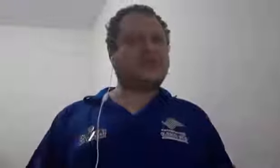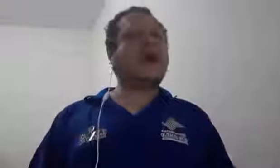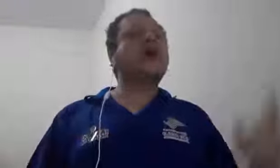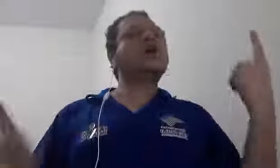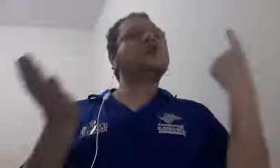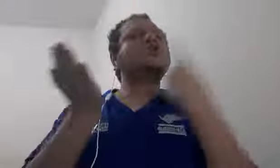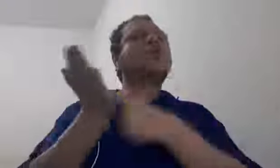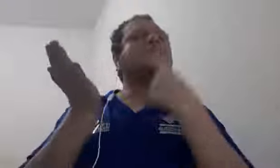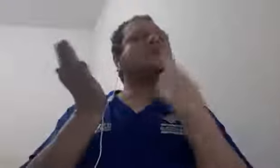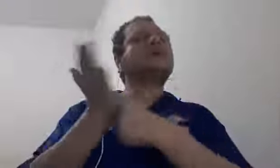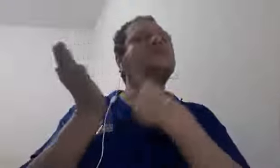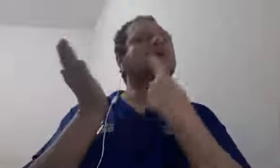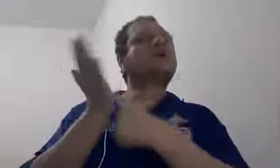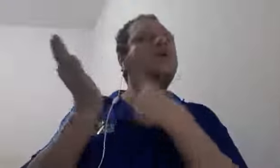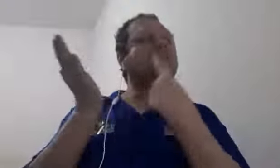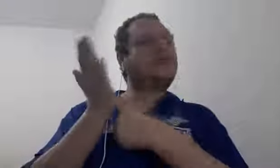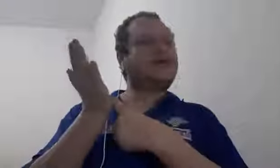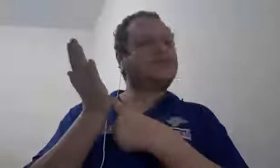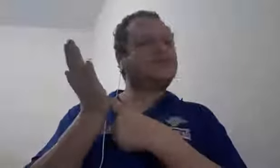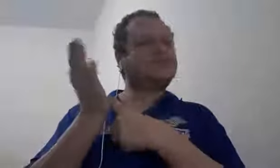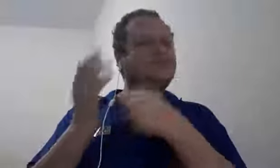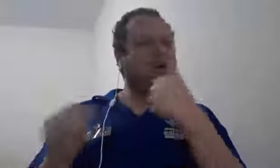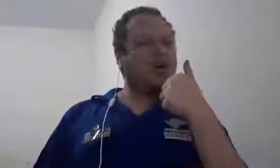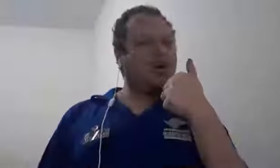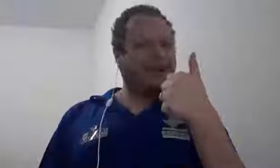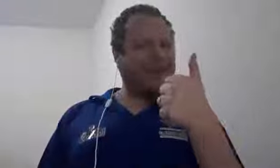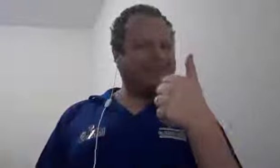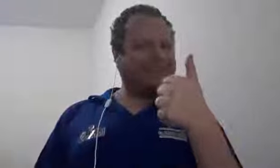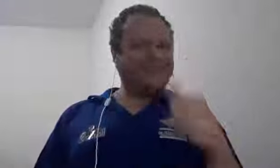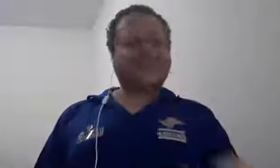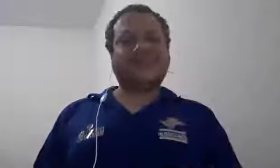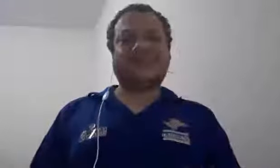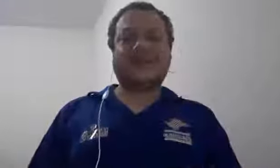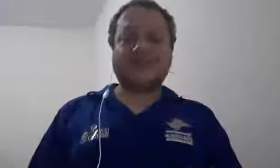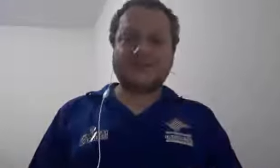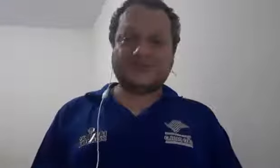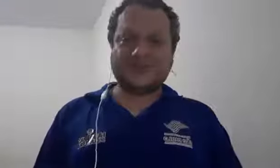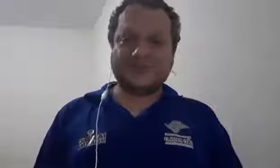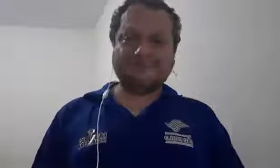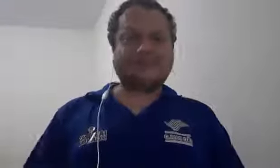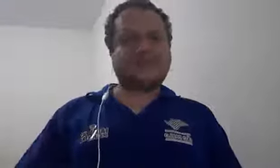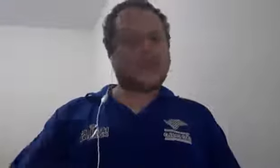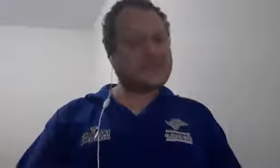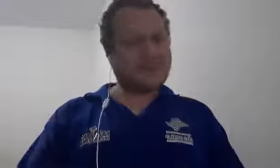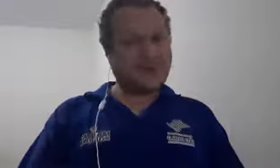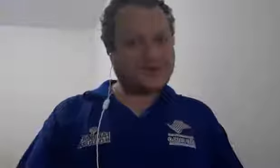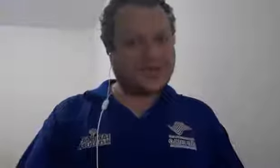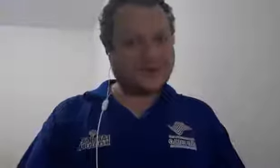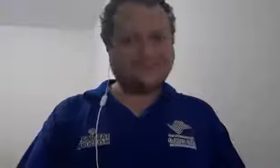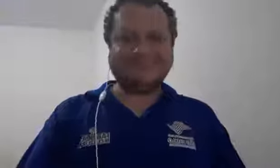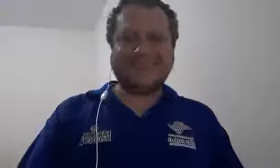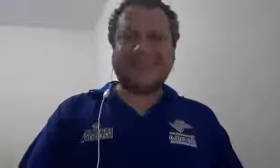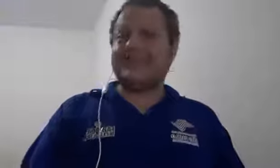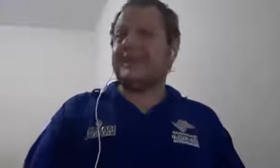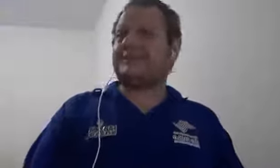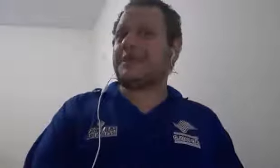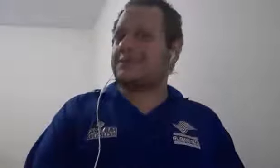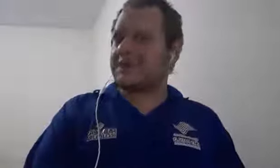lá. Compromisso, hein? Combinado. Ok? Então é isso. Espero que vocês tenham gostado. E até o